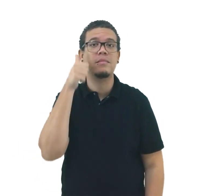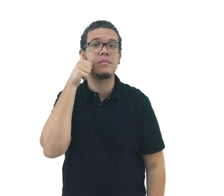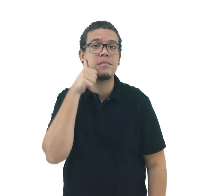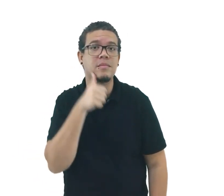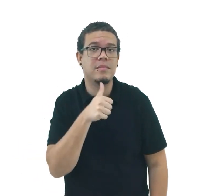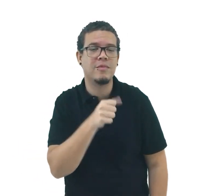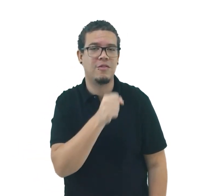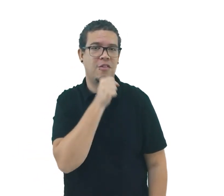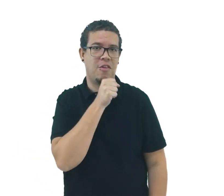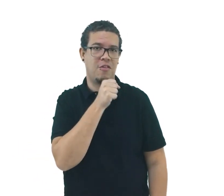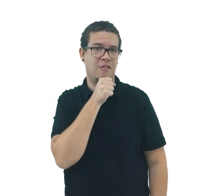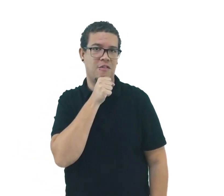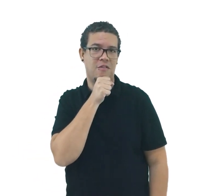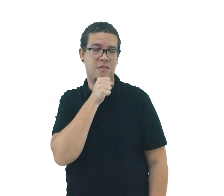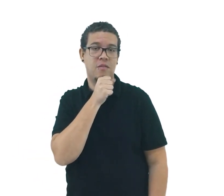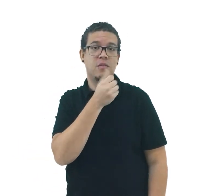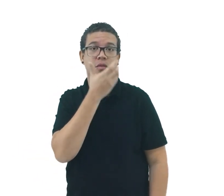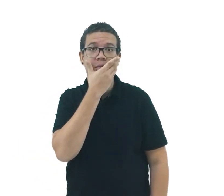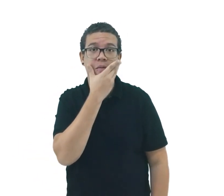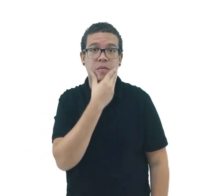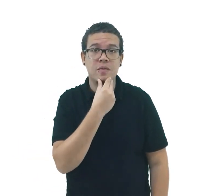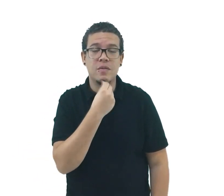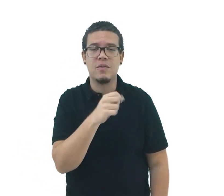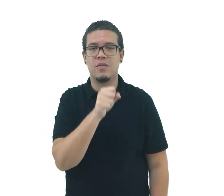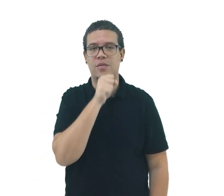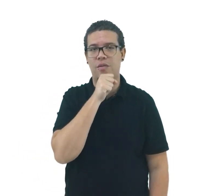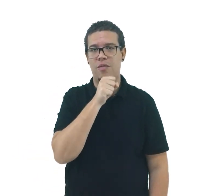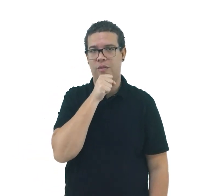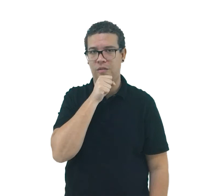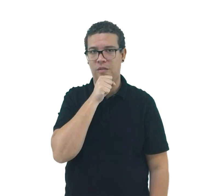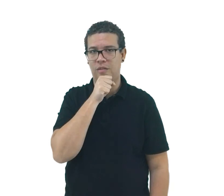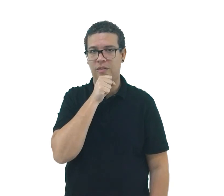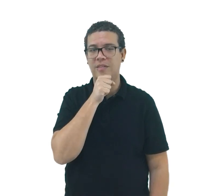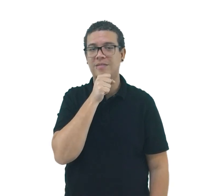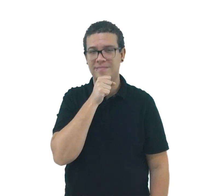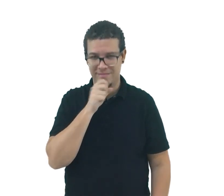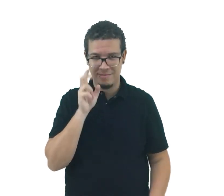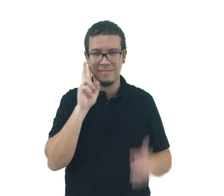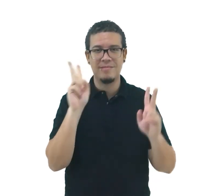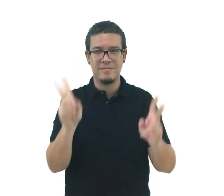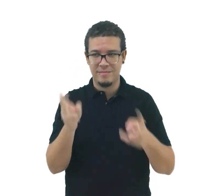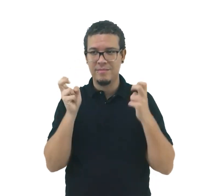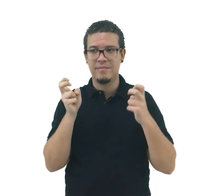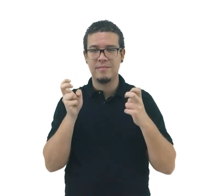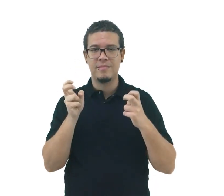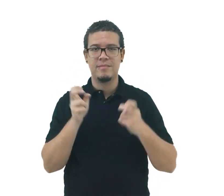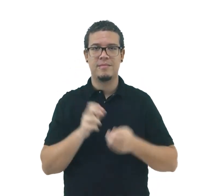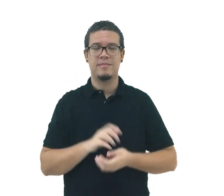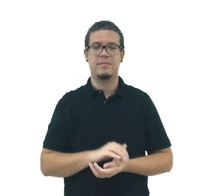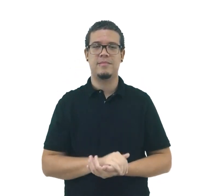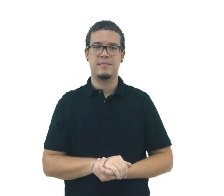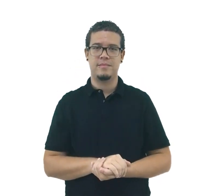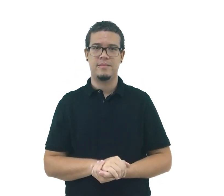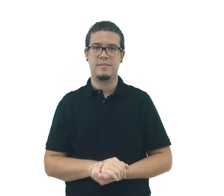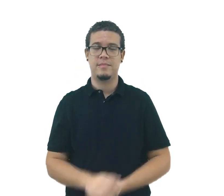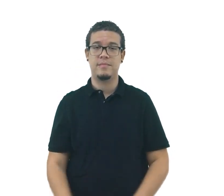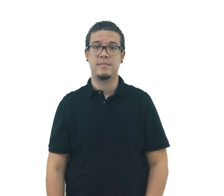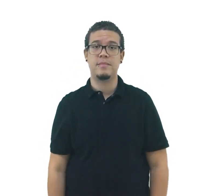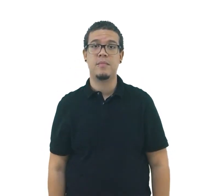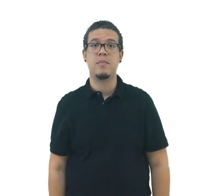exemplo, vovó. Temos para vovó e para vovô. Também são exemplos de sinais